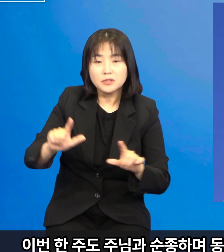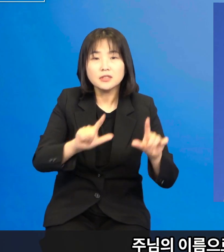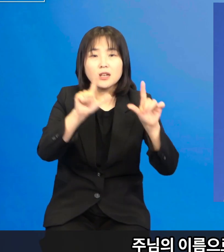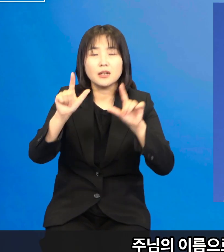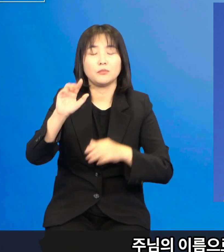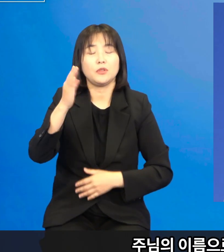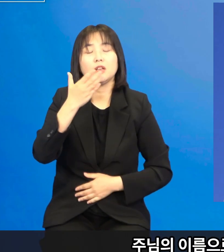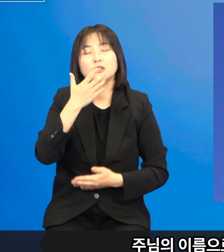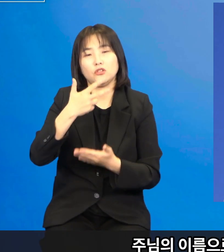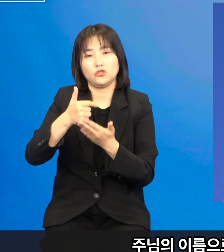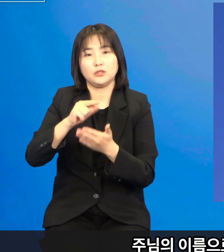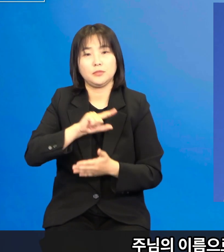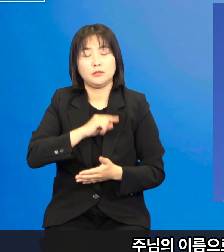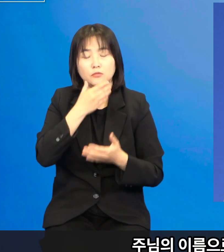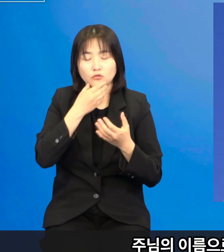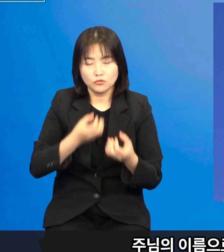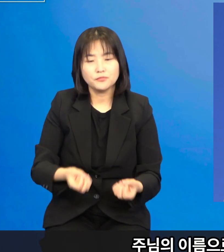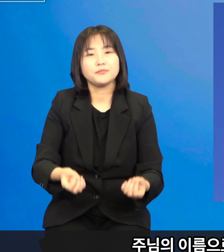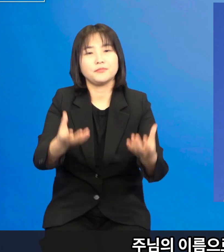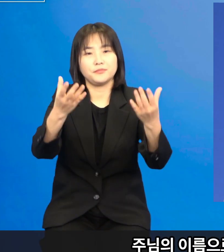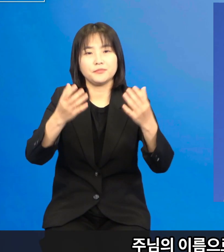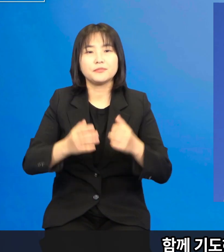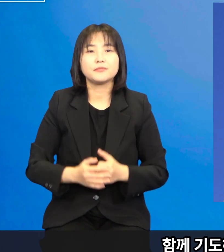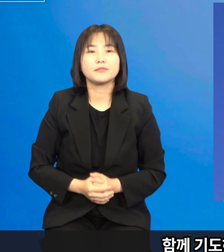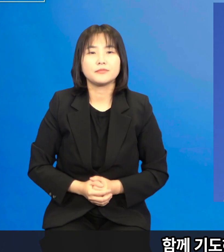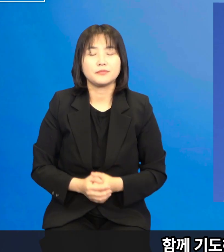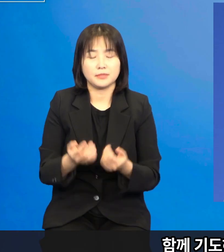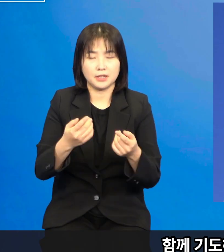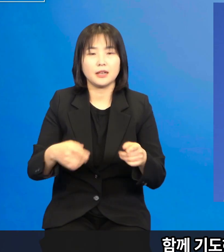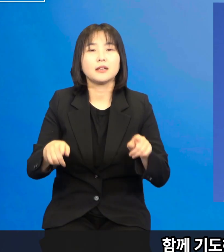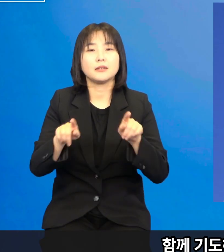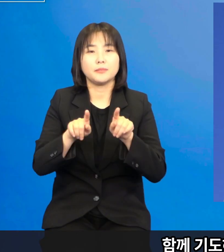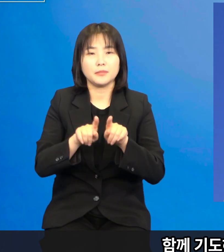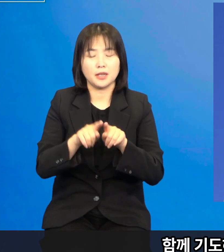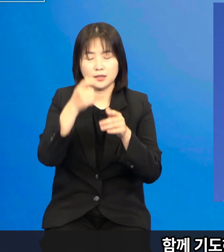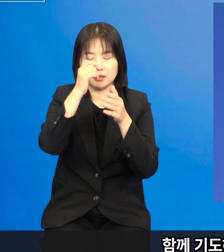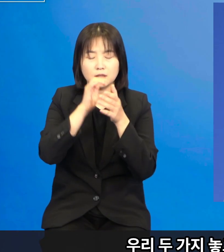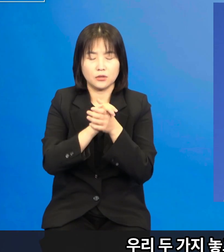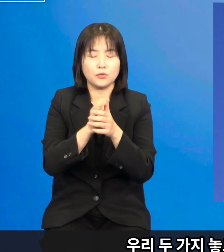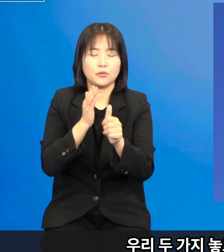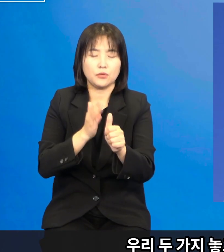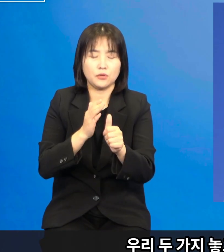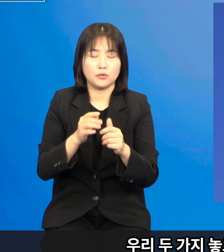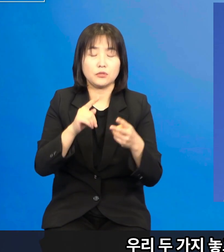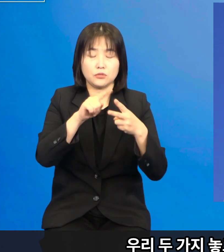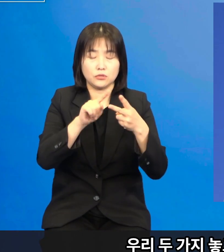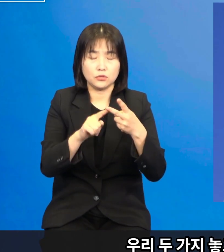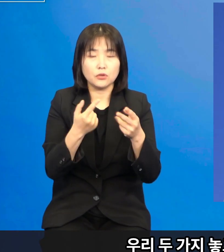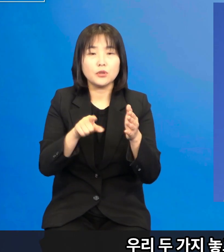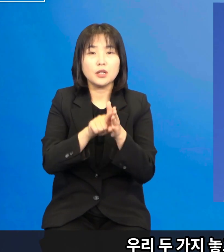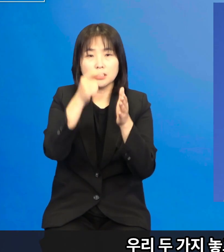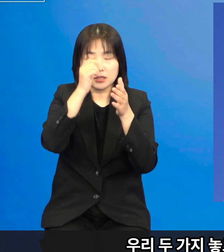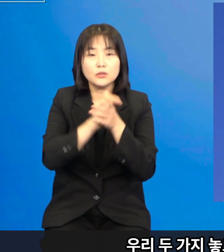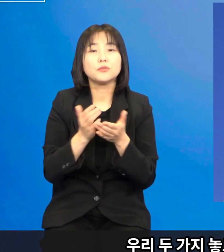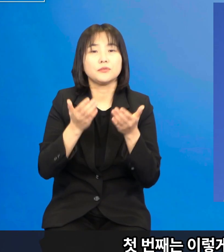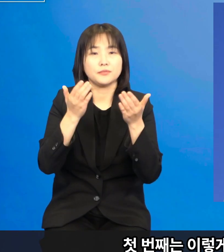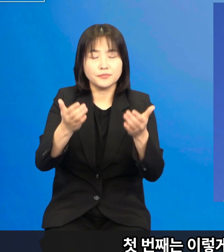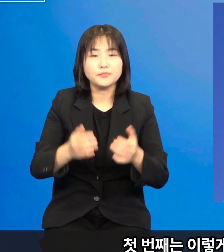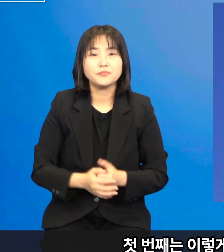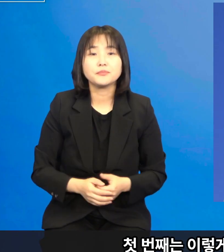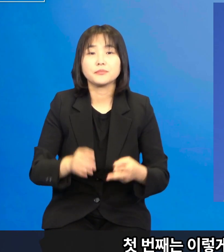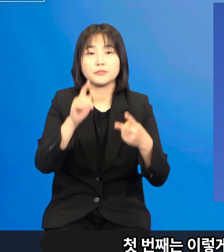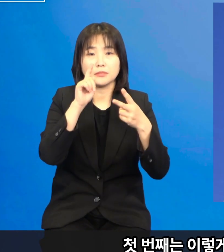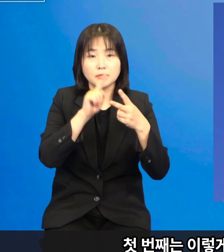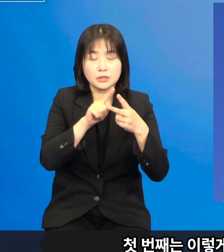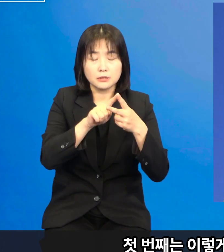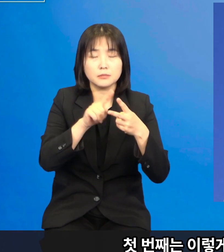되시기를 주님의 이름으로 축원드립니다. 우리 함께 기도하겠습니다. 우리 두 가지 놓고 기도할 텐데요. 첫